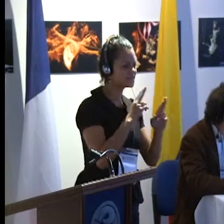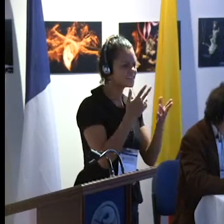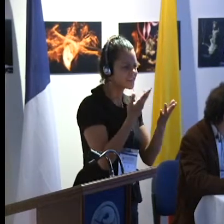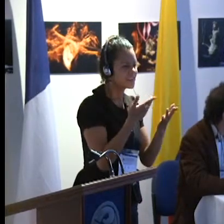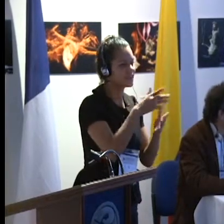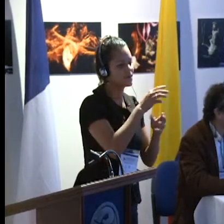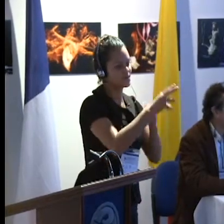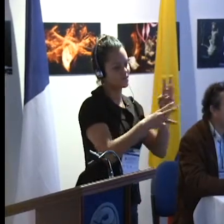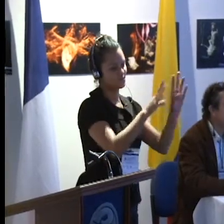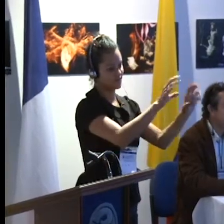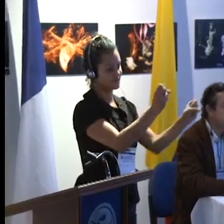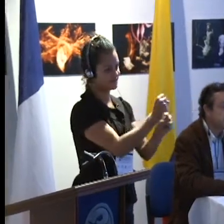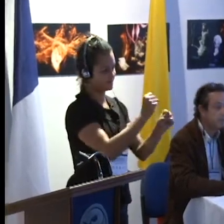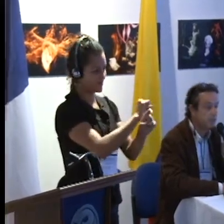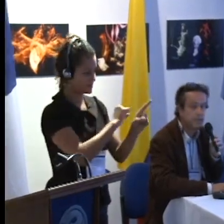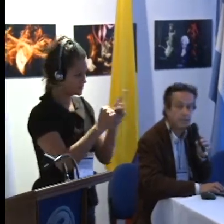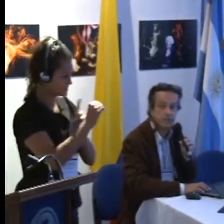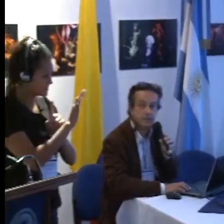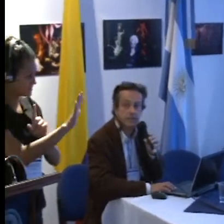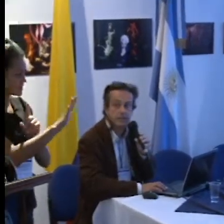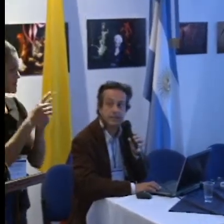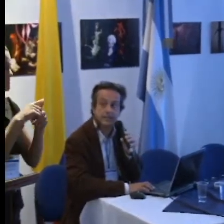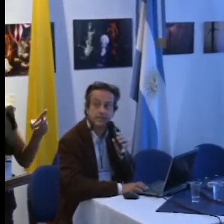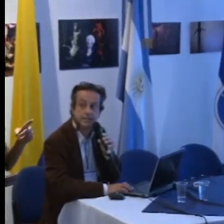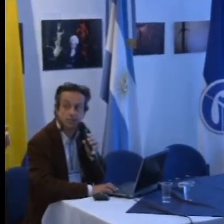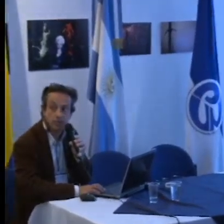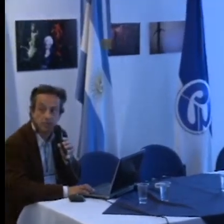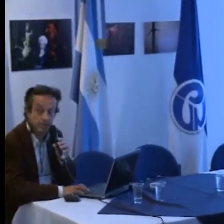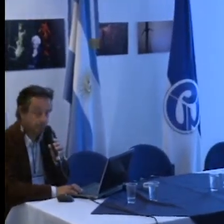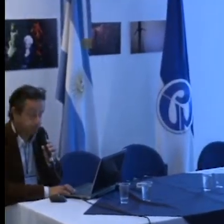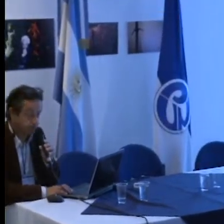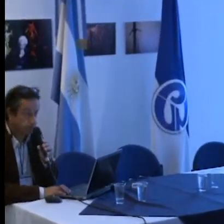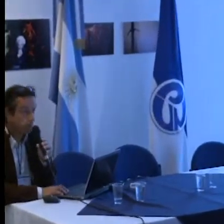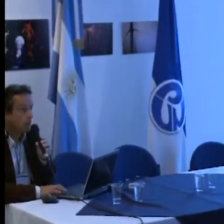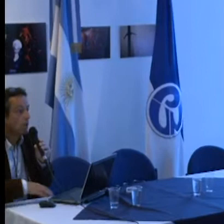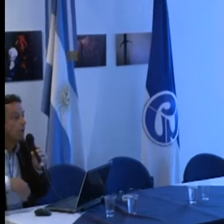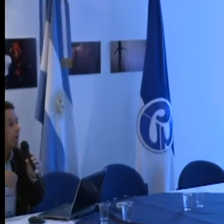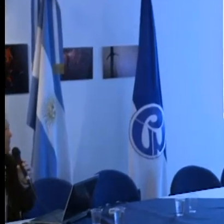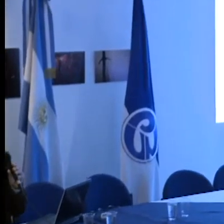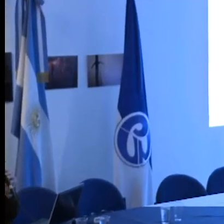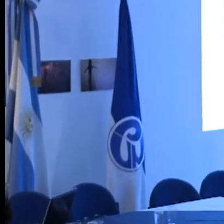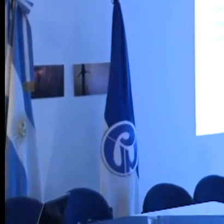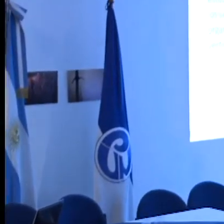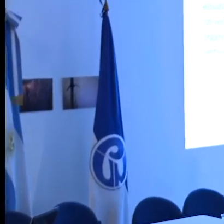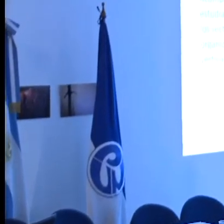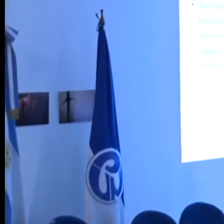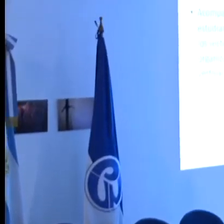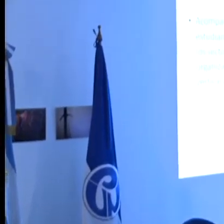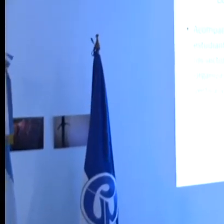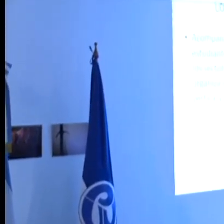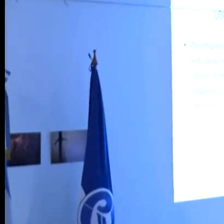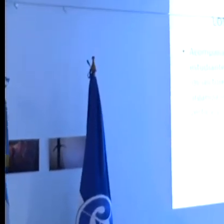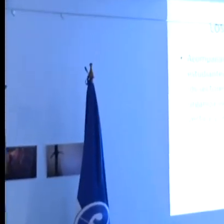y que por lo general son muy categóricas, verticales y sectoriales.